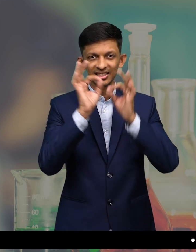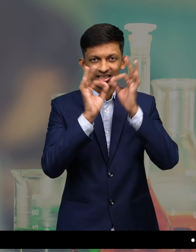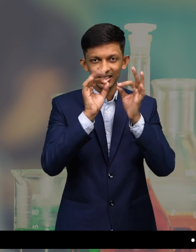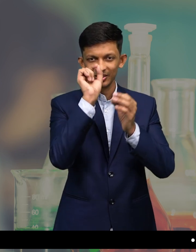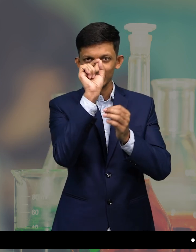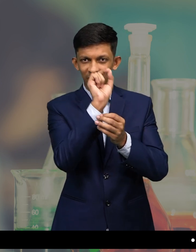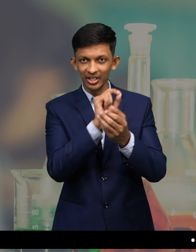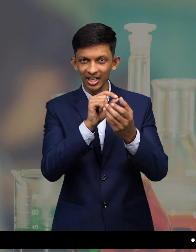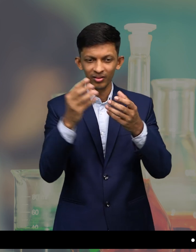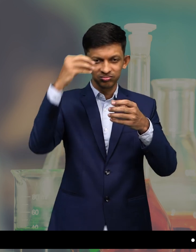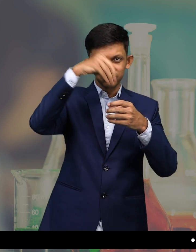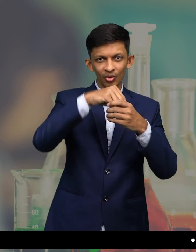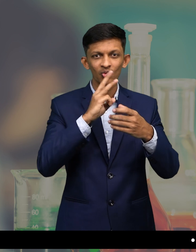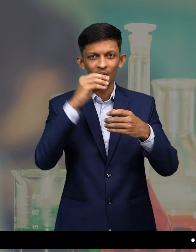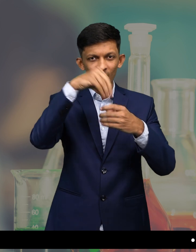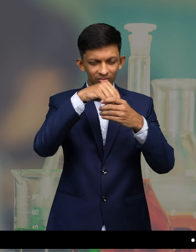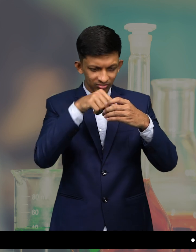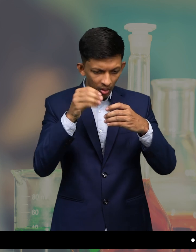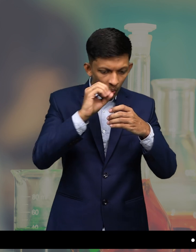ಪರಿಹಾರದ ಏಕಾಗ್ರತೆ,